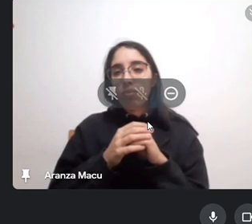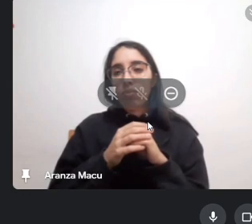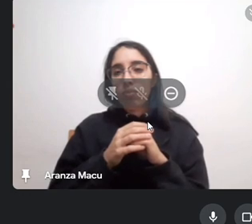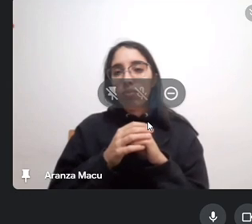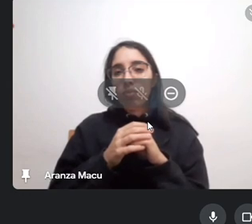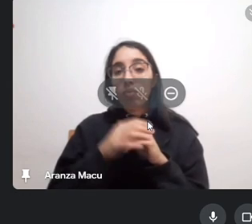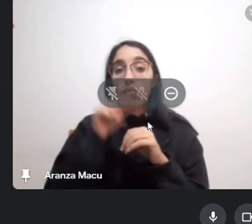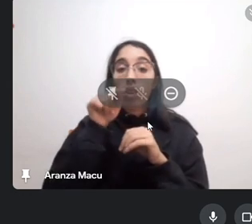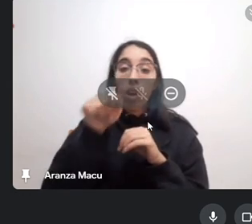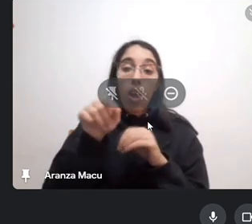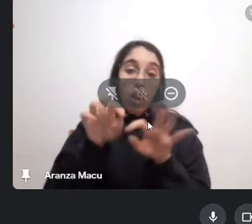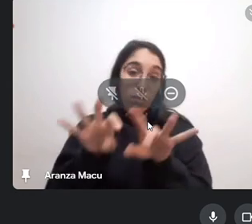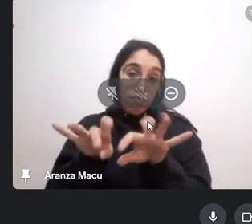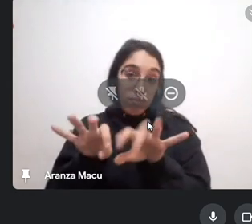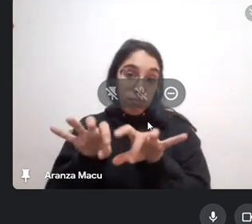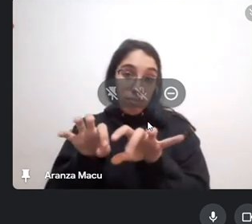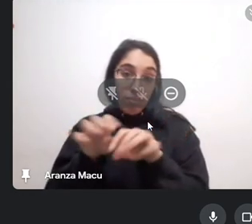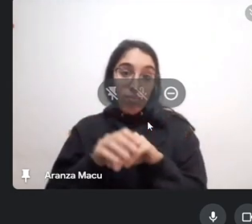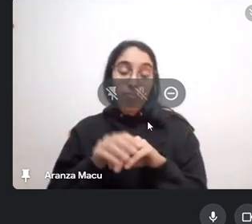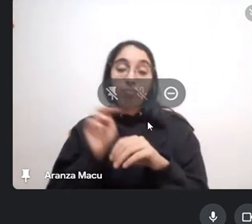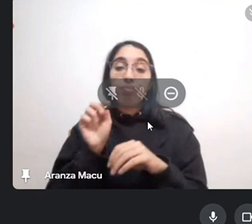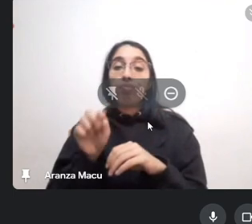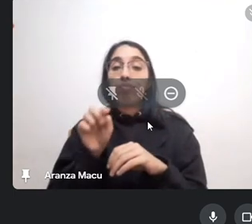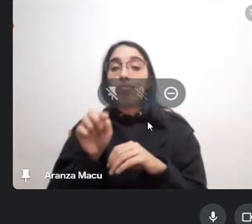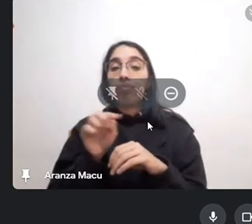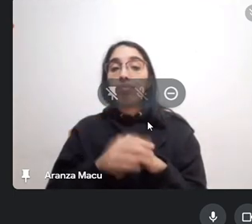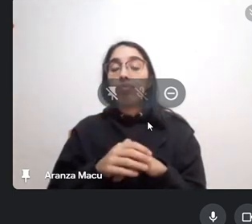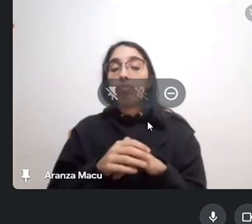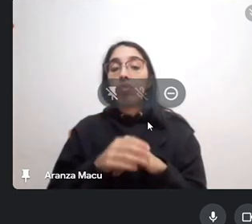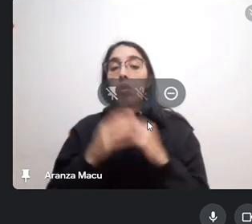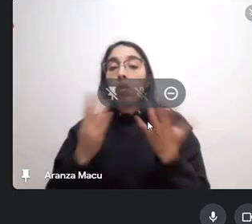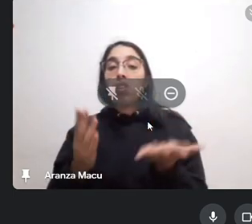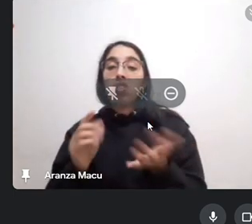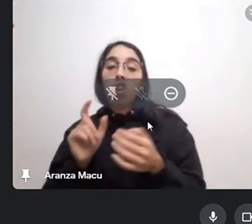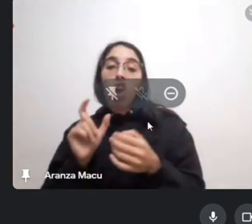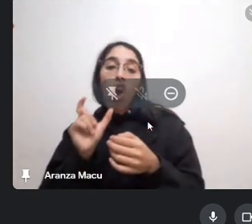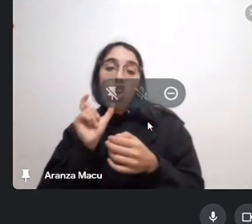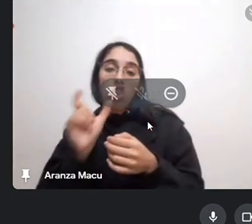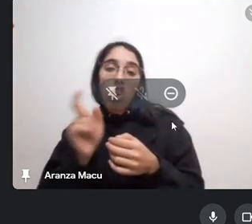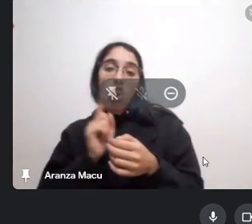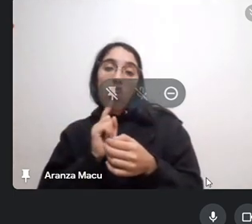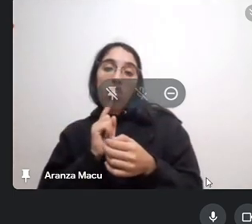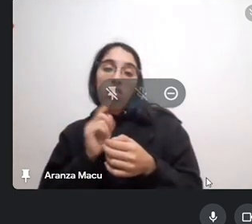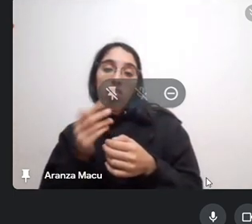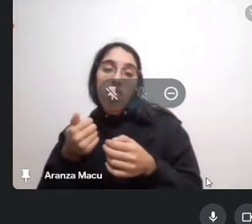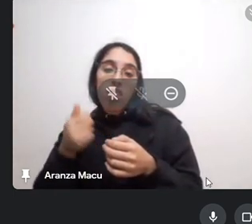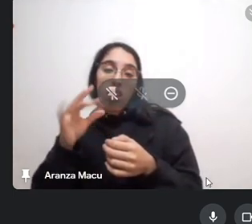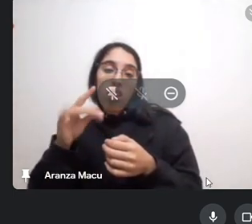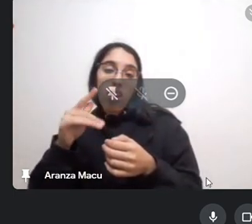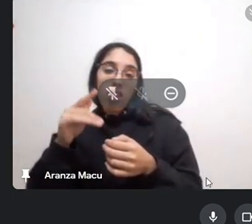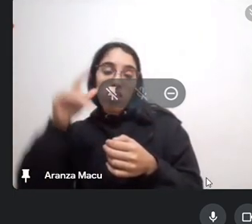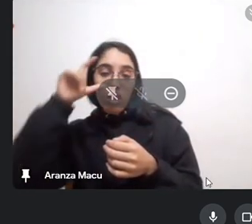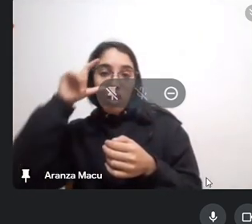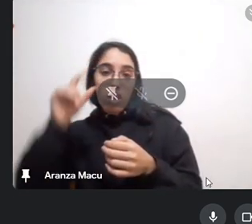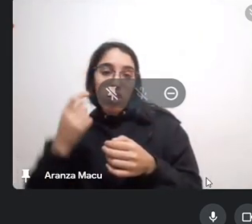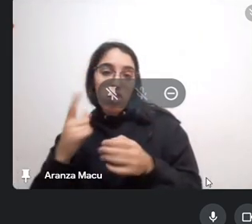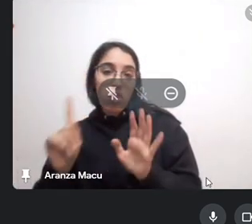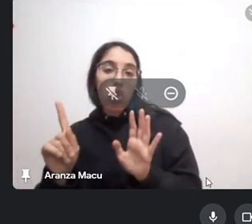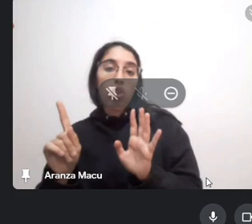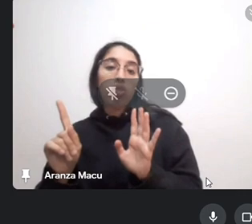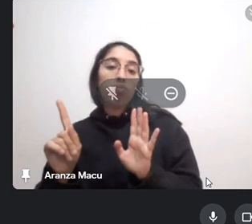Take solo quiere decir llevar. Pero con la palabra place,